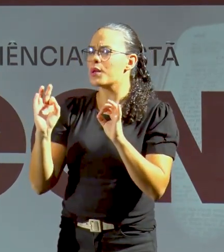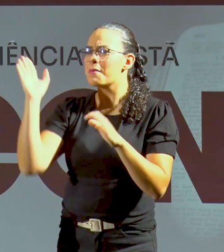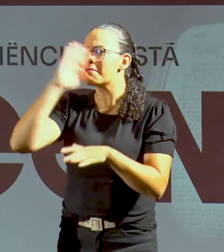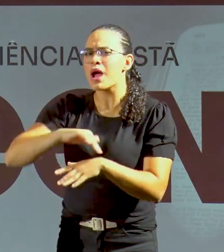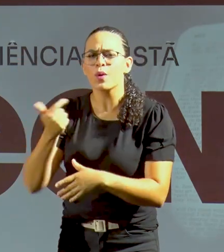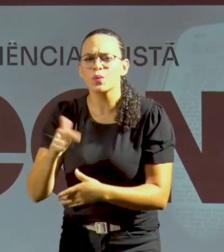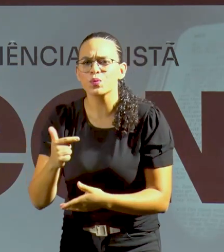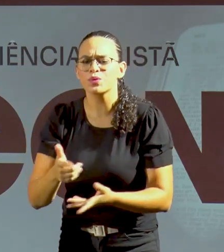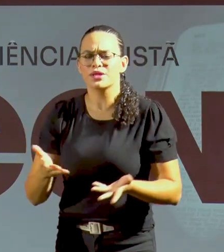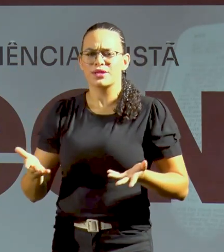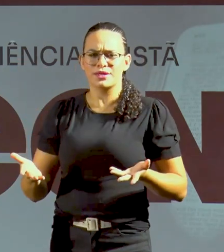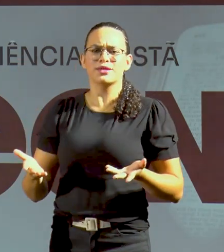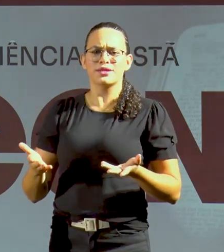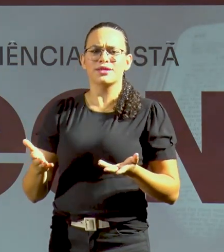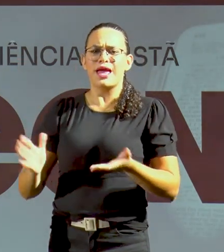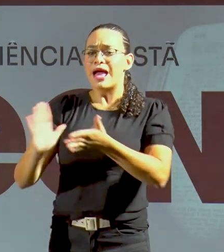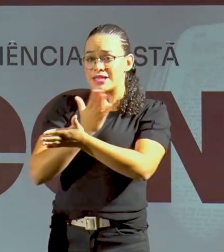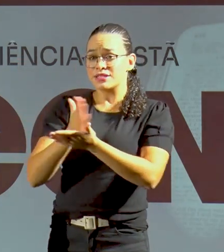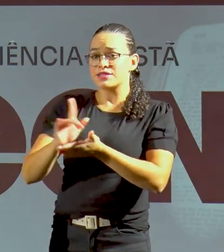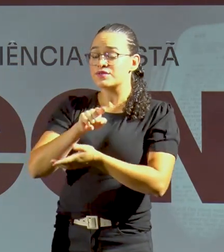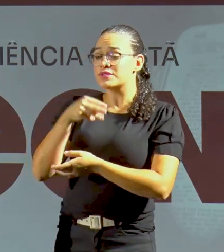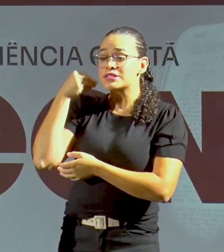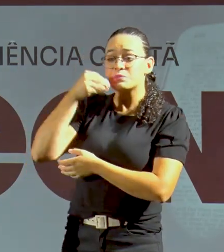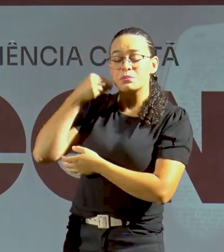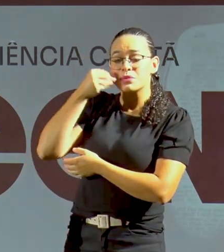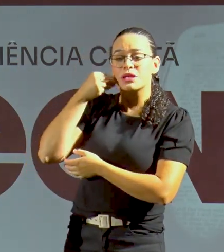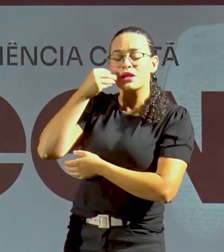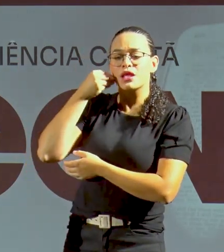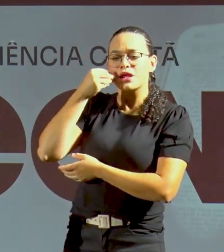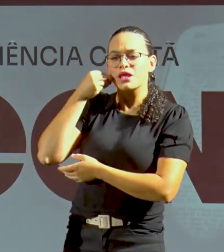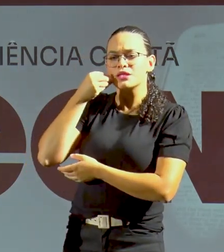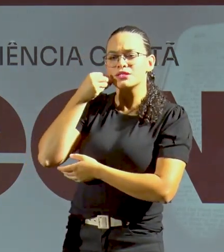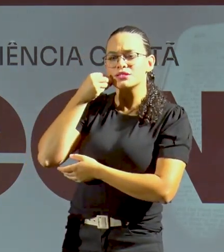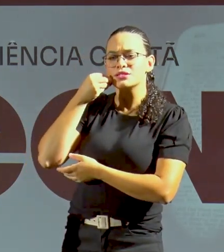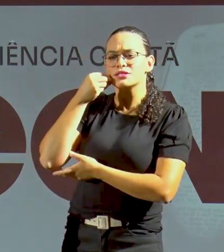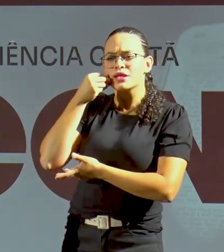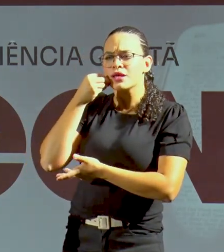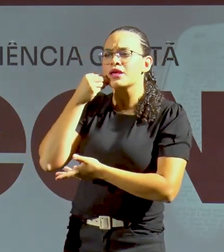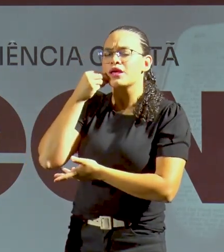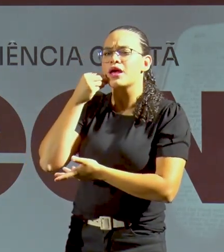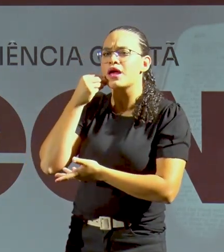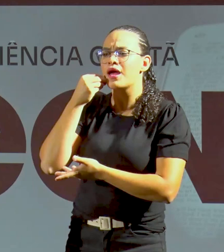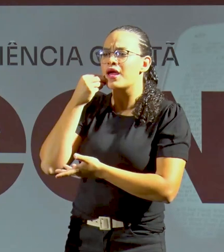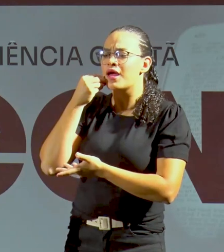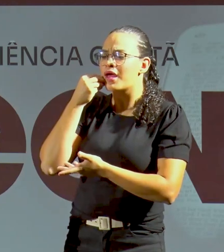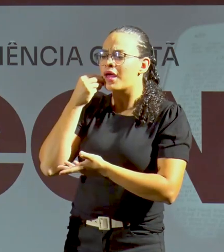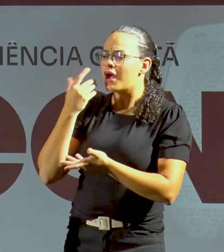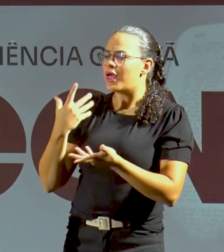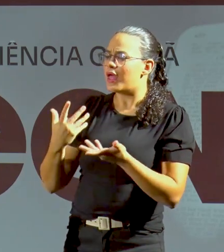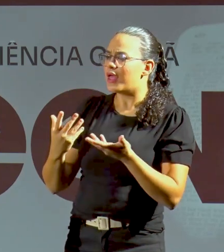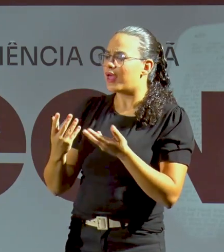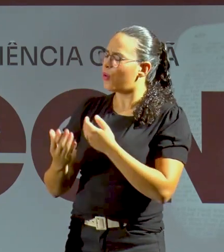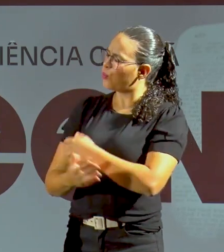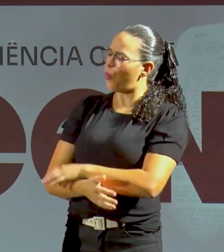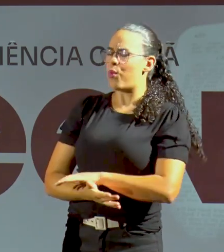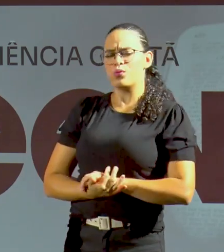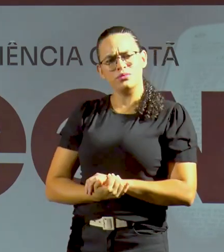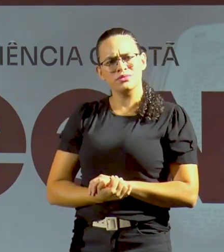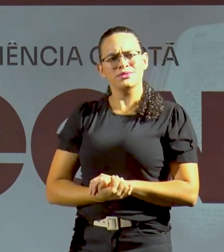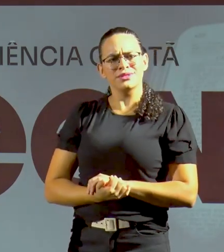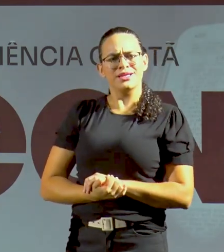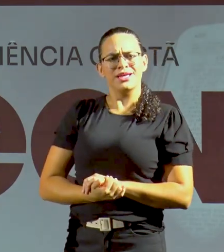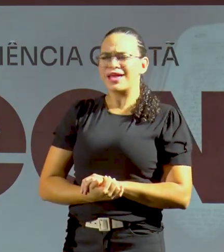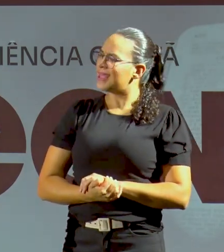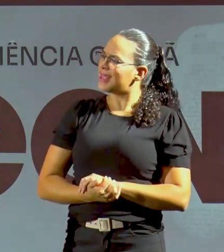talvez você tenha chego em Moabe como ele meleque também chegou cara tava todo mundo